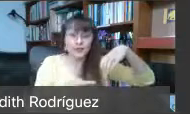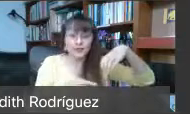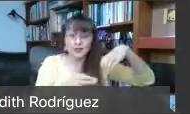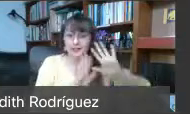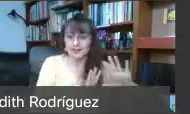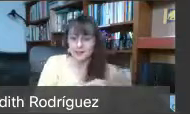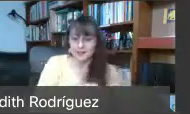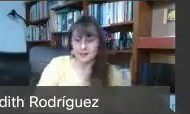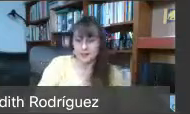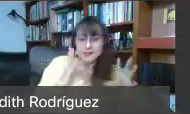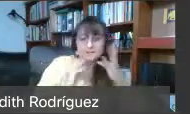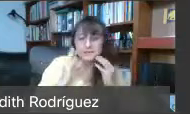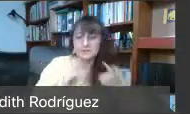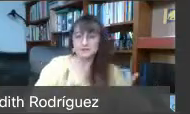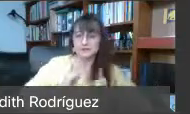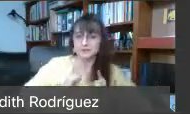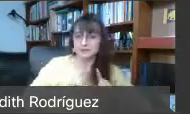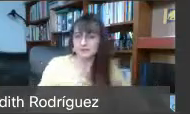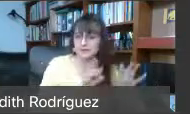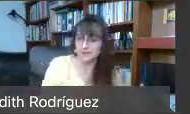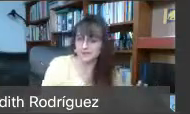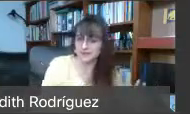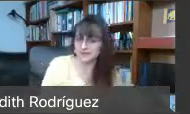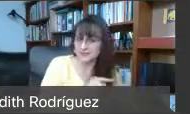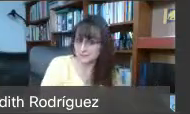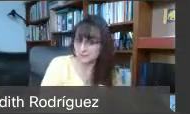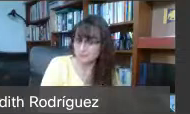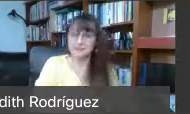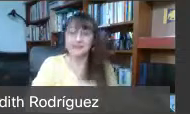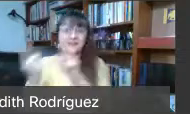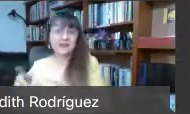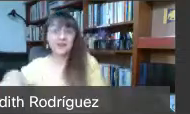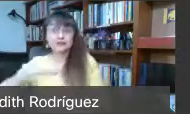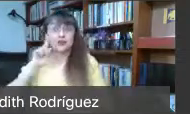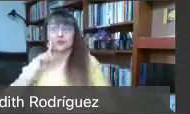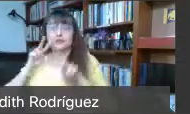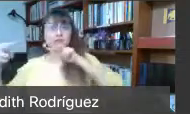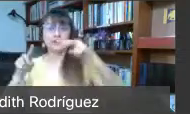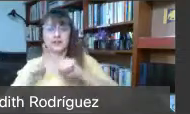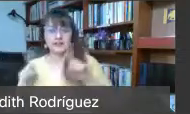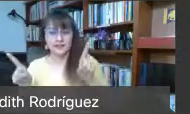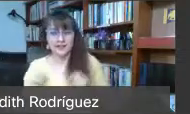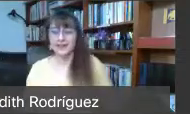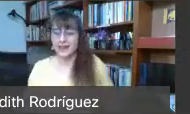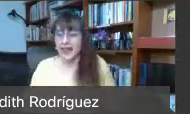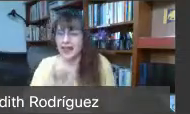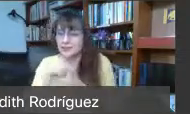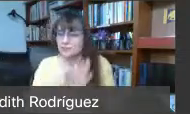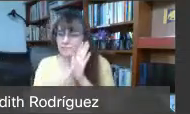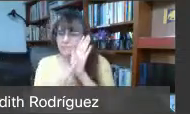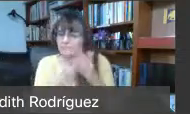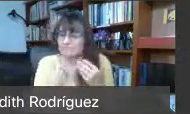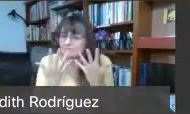distinta. Seguramente las poblaciones pueden cambiar de escenario, pasaría al escenario de la cueva y el otro pasaría